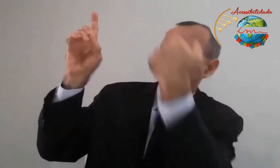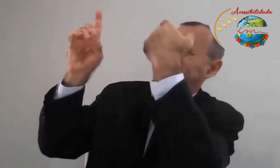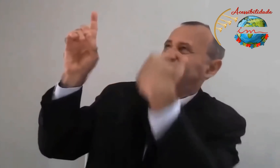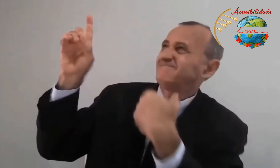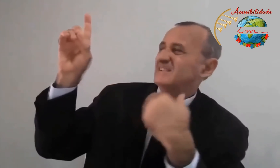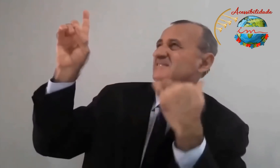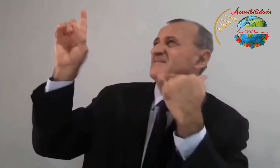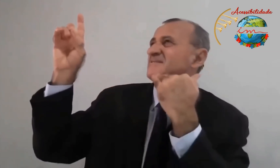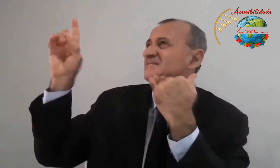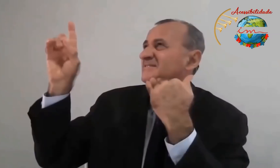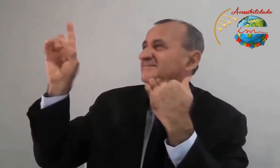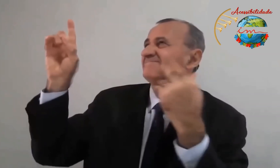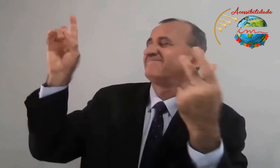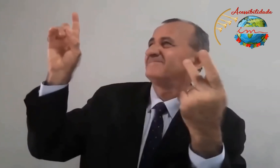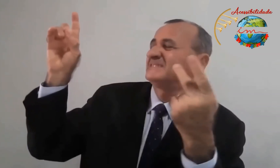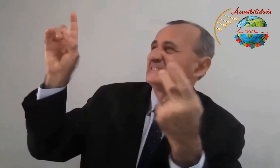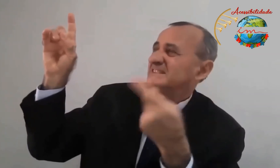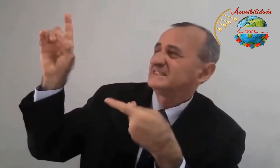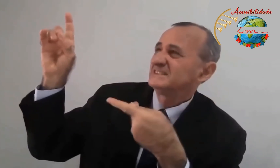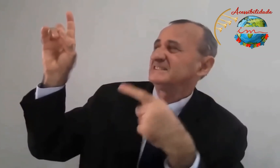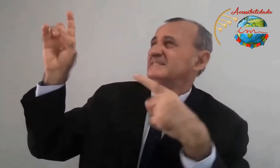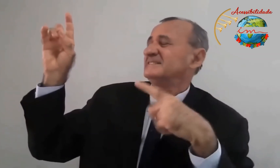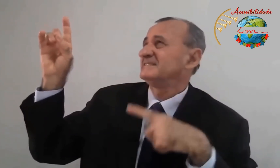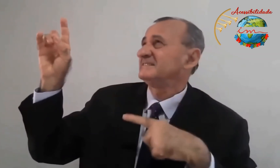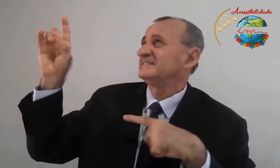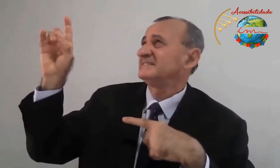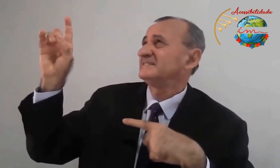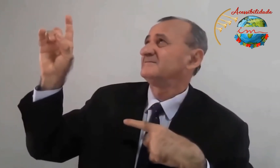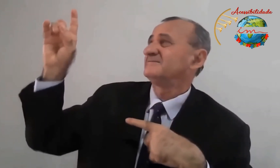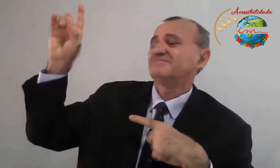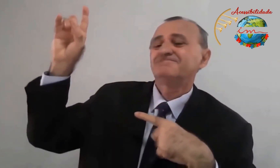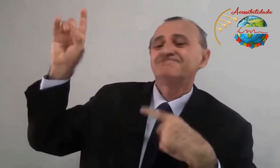Senhor, eu sou tão falho, tão errado, tão pecador,